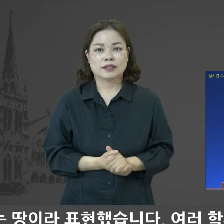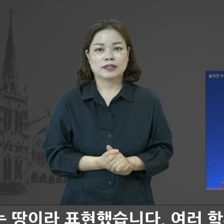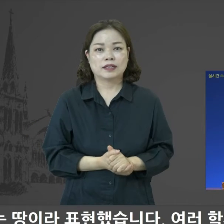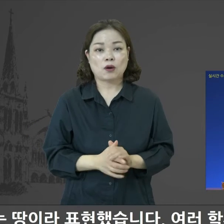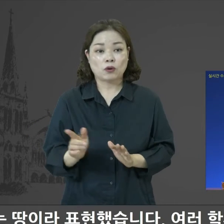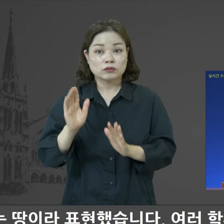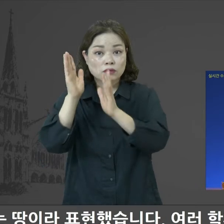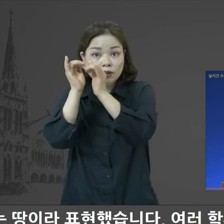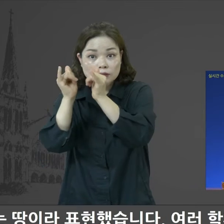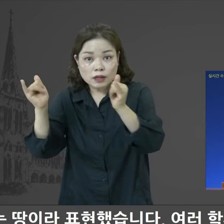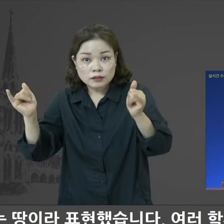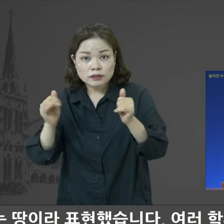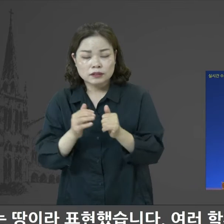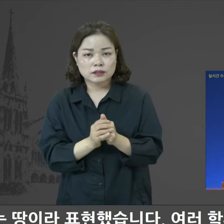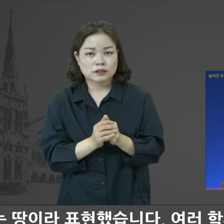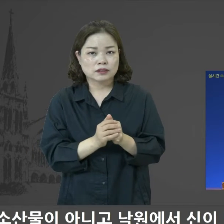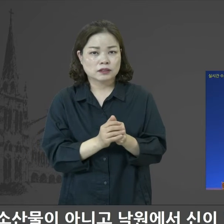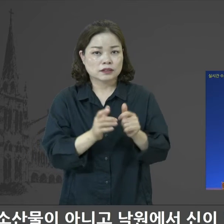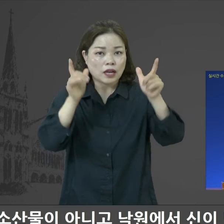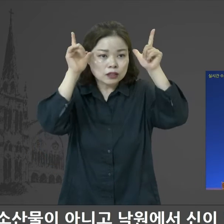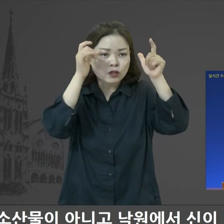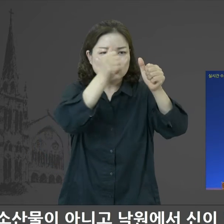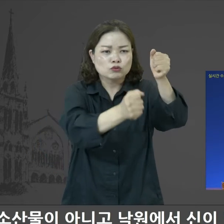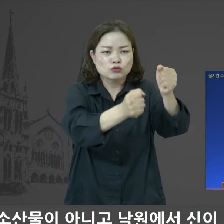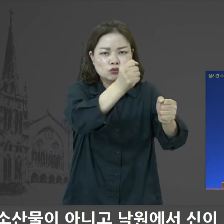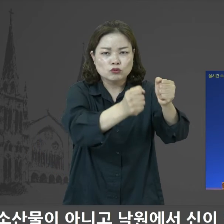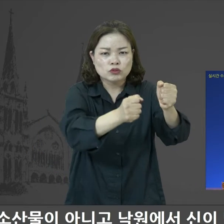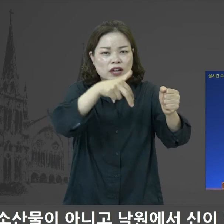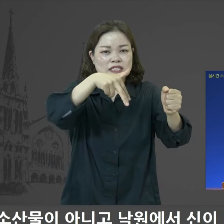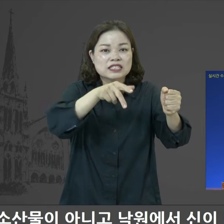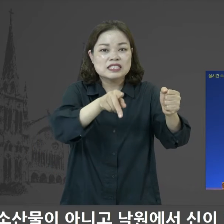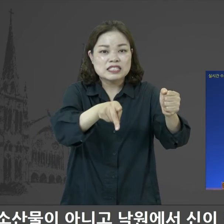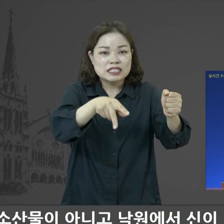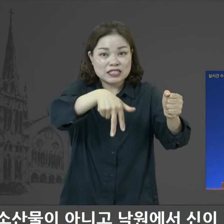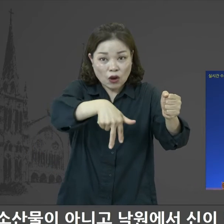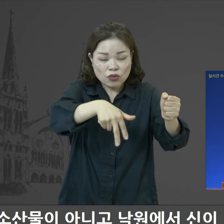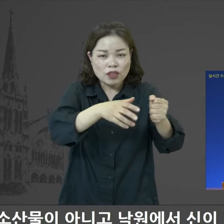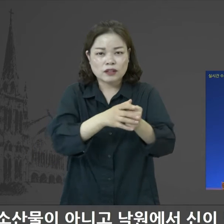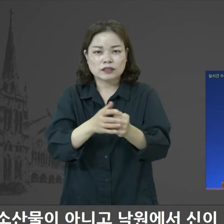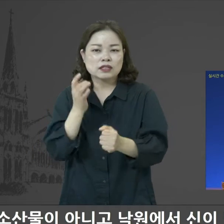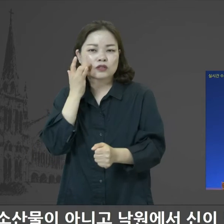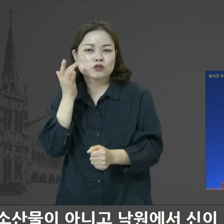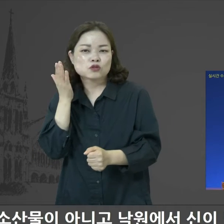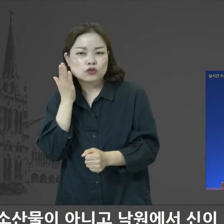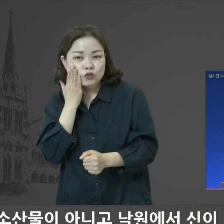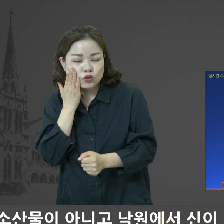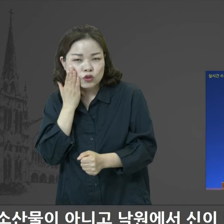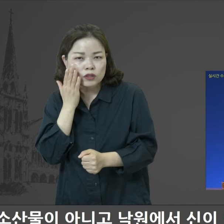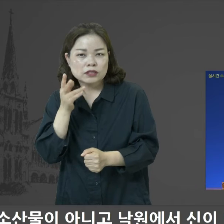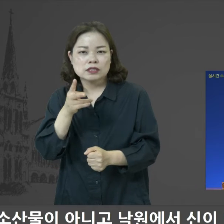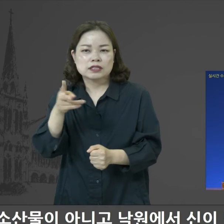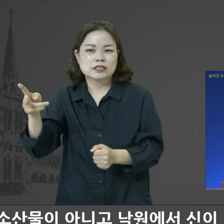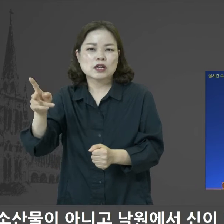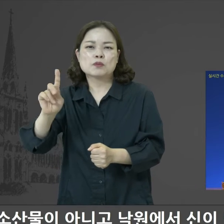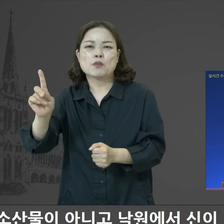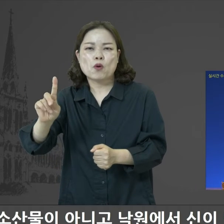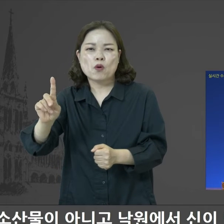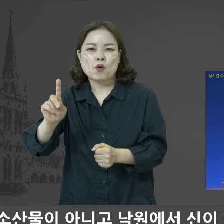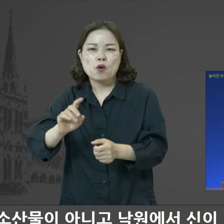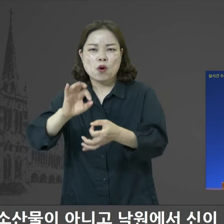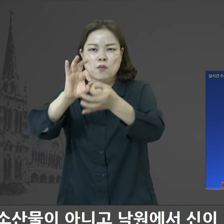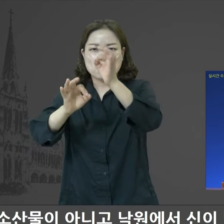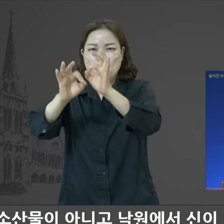또 어떤 학자들은 젖은 우유를 말하는데 꿀은 꿀 자체가 아니고 포도나 대추, 야자